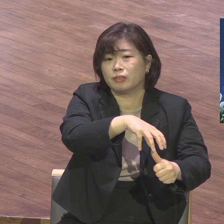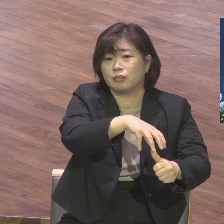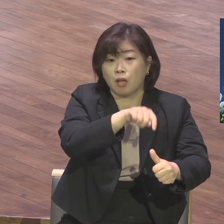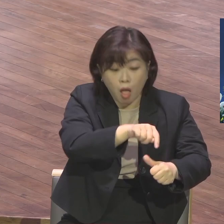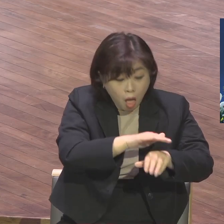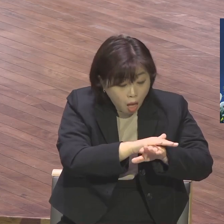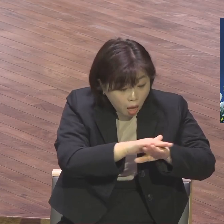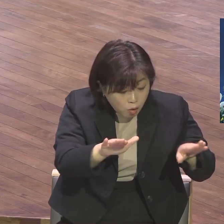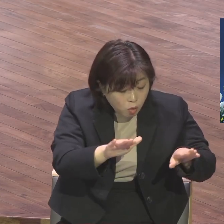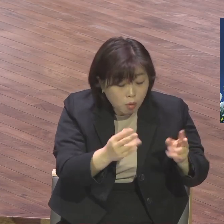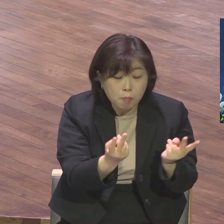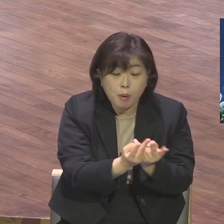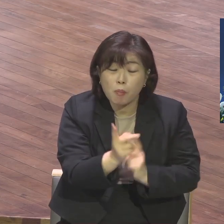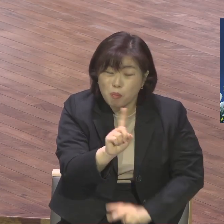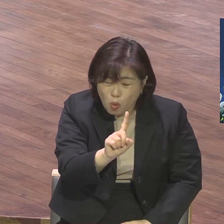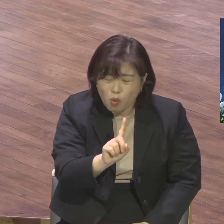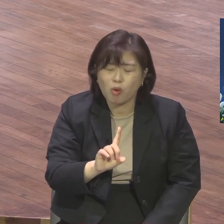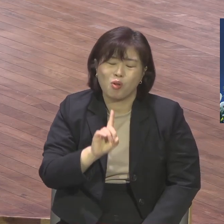해결하기 위해서